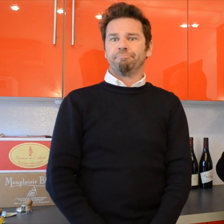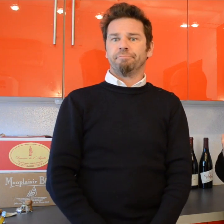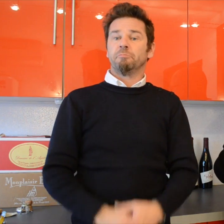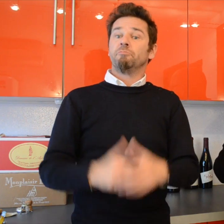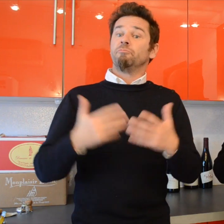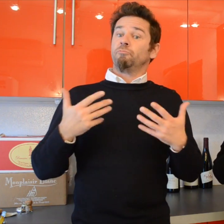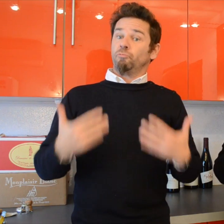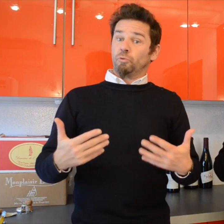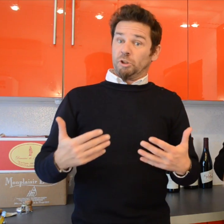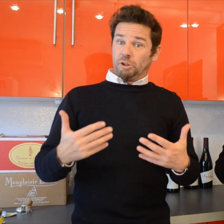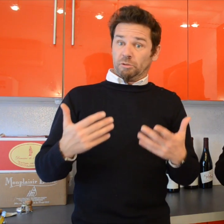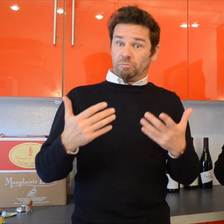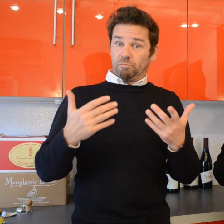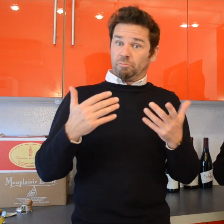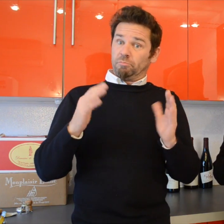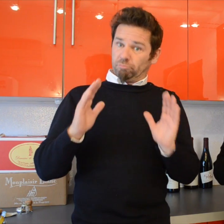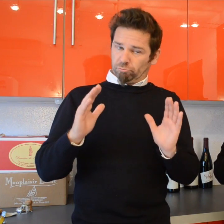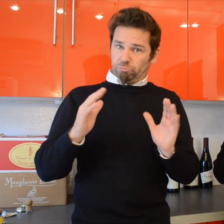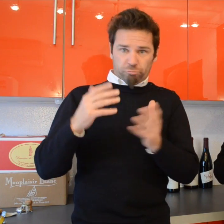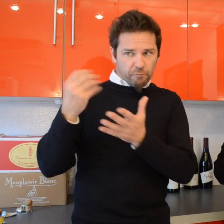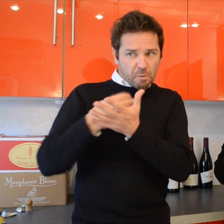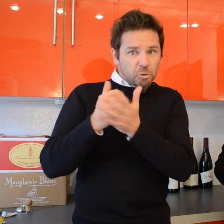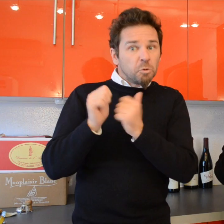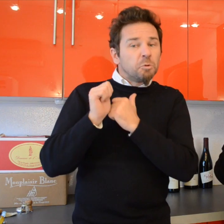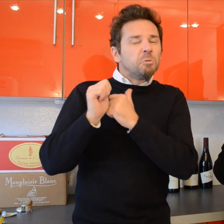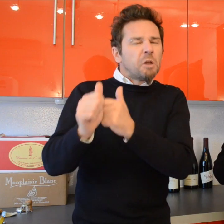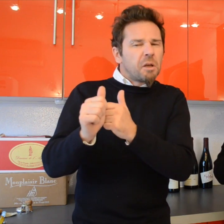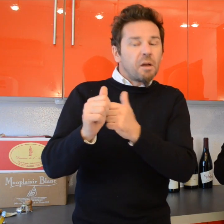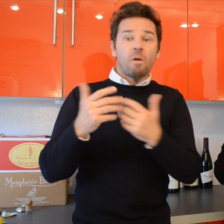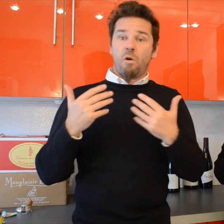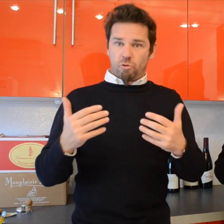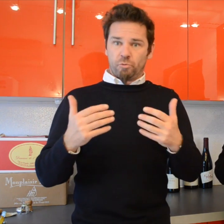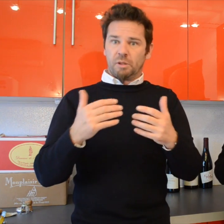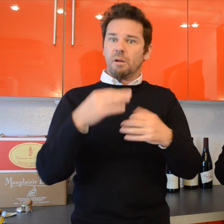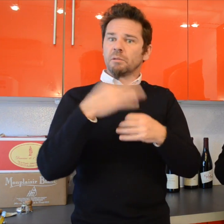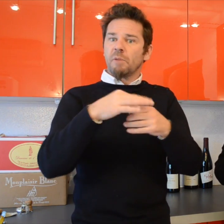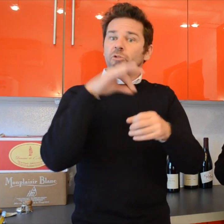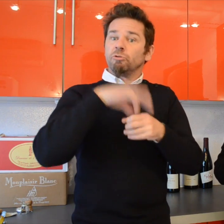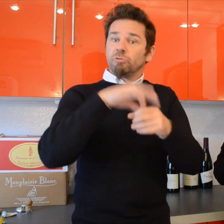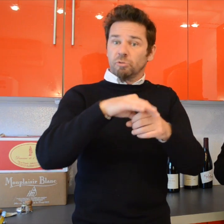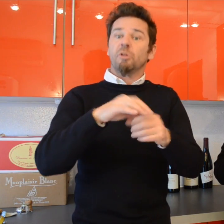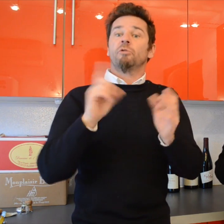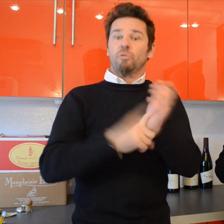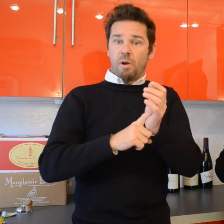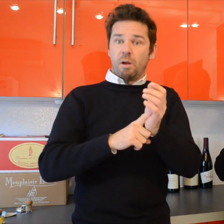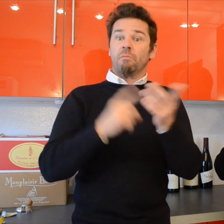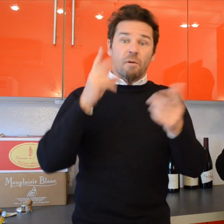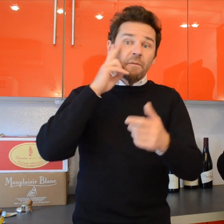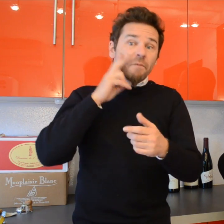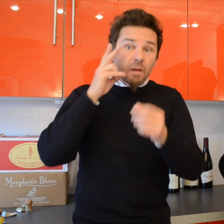Même si aujourd'hui, si je suis bien renseigné, ce cépage est autorisé dans le sud, en vin de Pays d'Oc